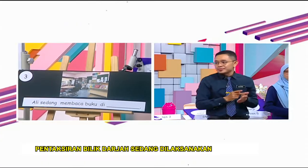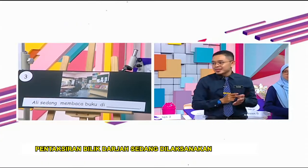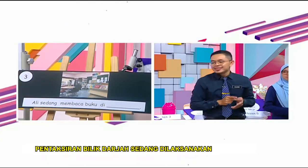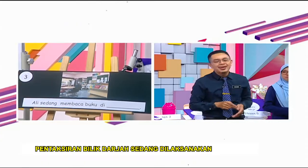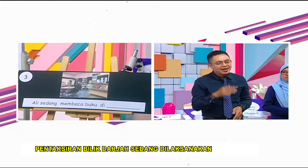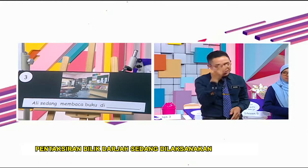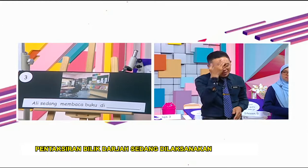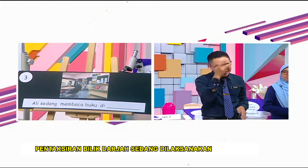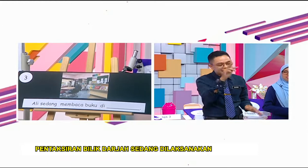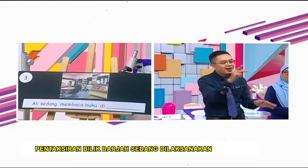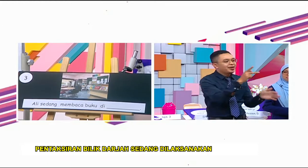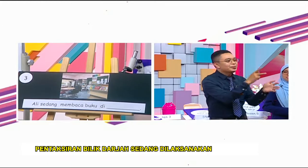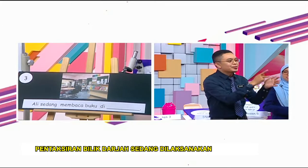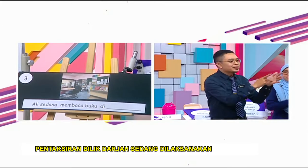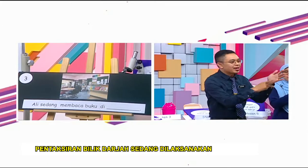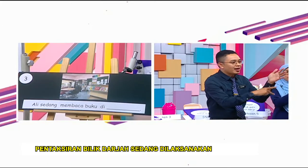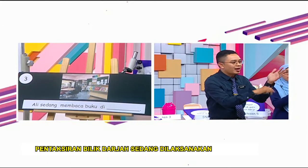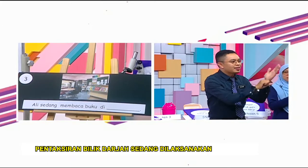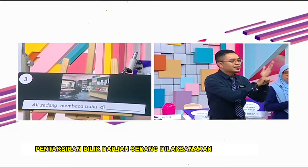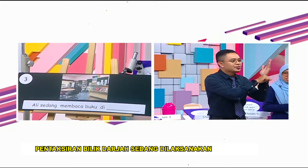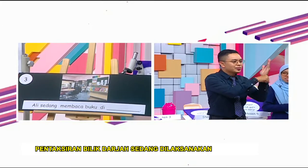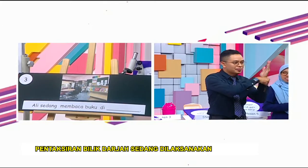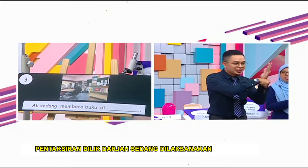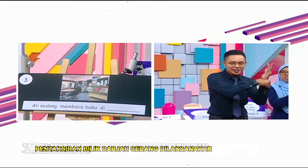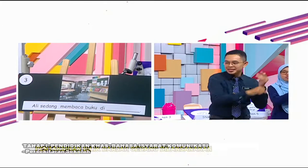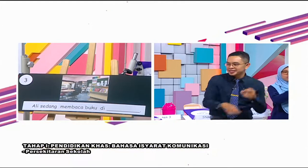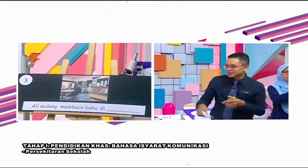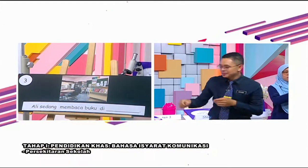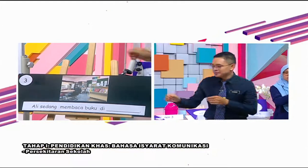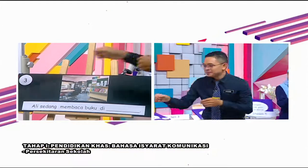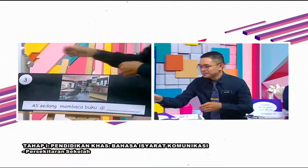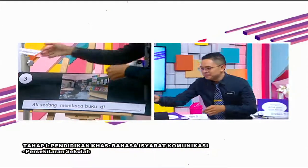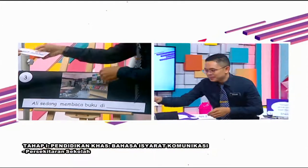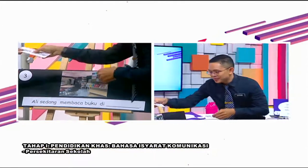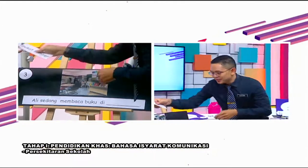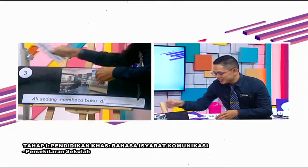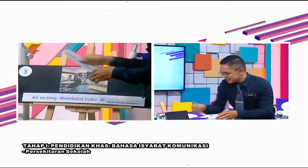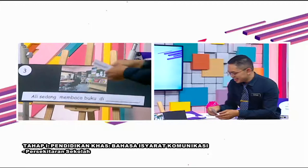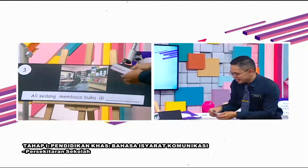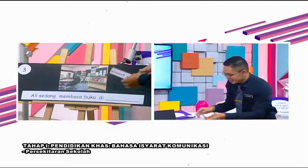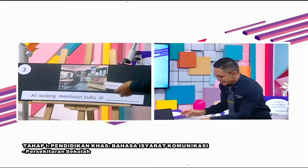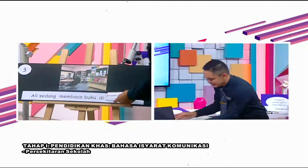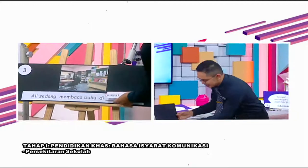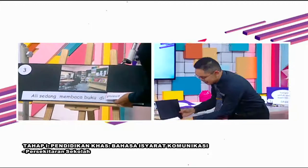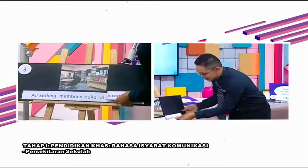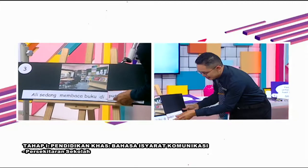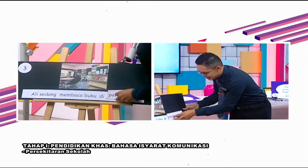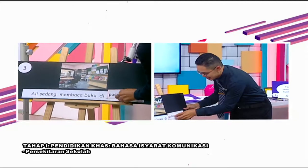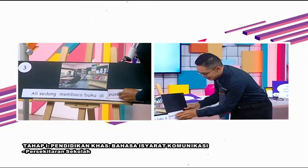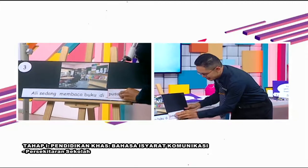sumber. Yes, pandai pusat sumber. Okey. Alright. Pusat sumber.